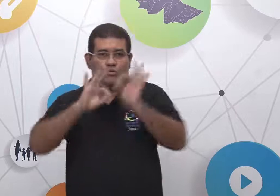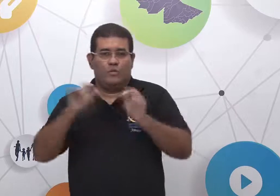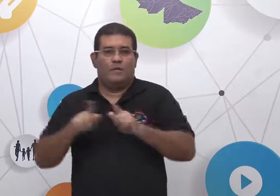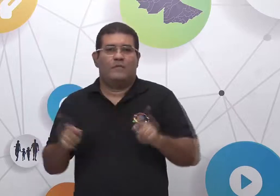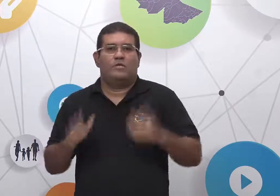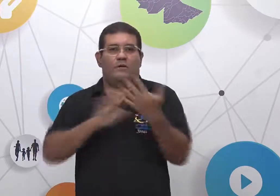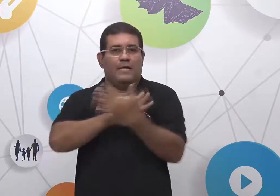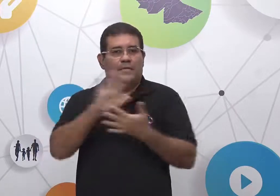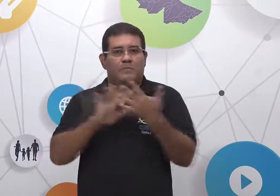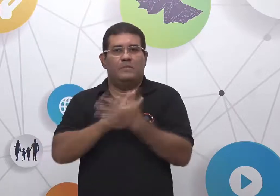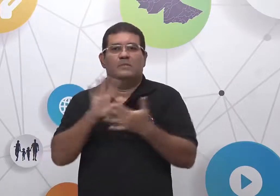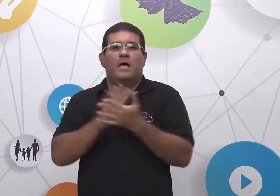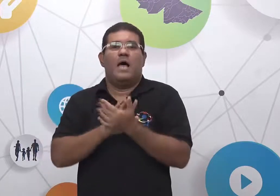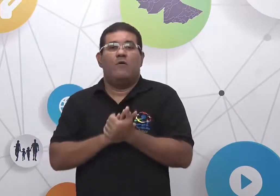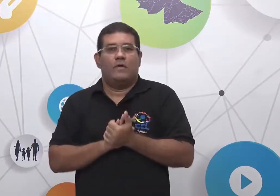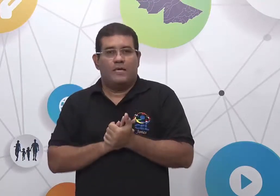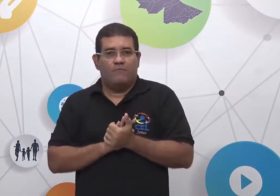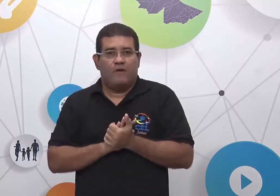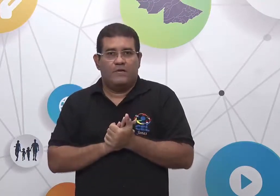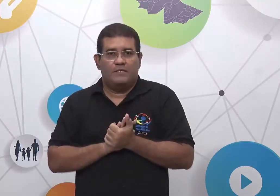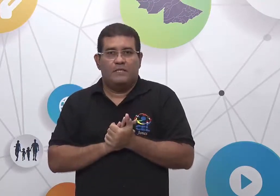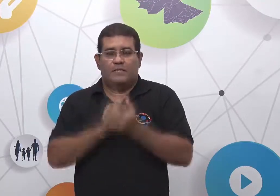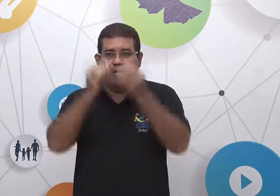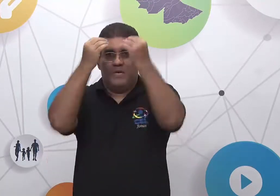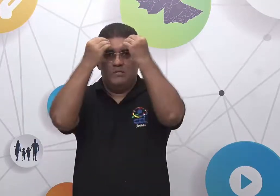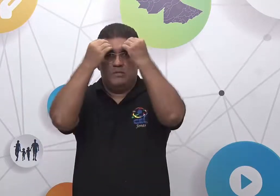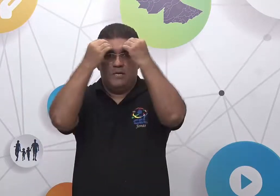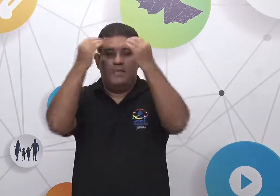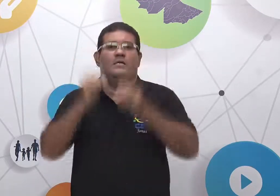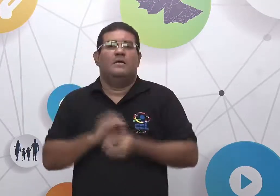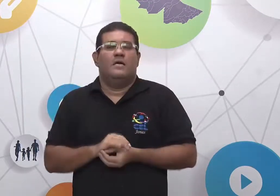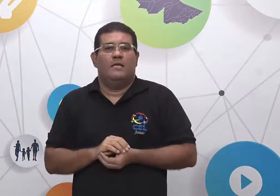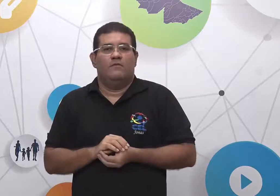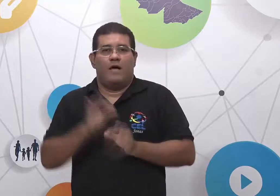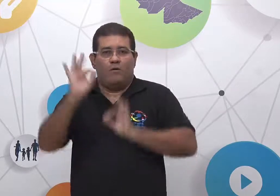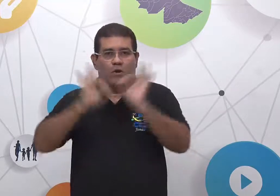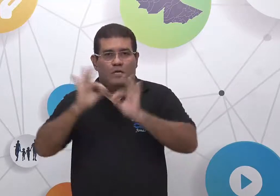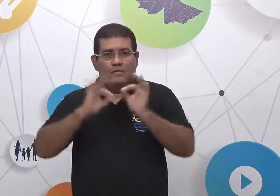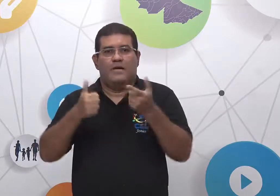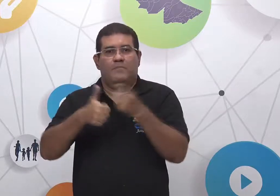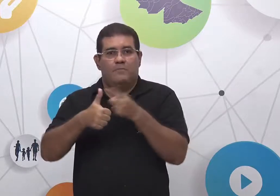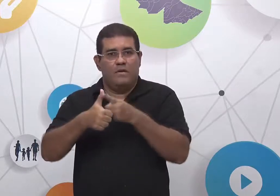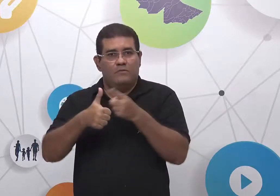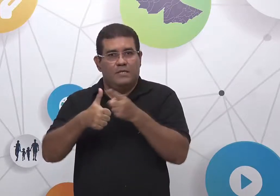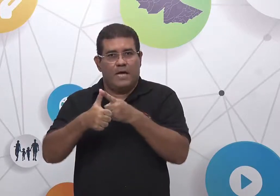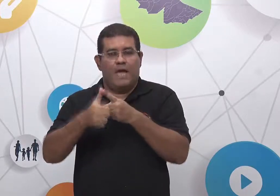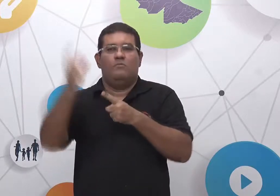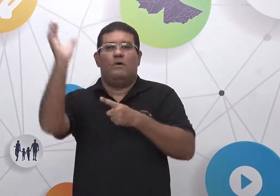estrutura gramatical da libras a o que que ele vai fazer na mente dele ele vai organizar primeiro cenário